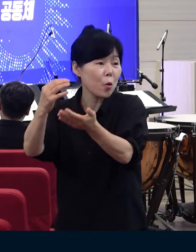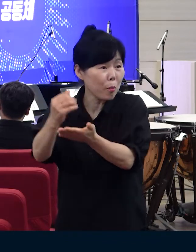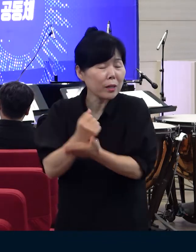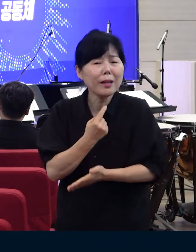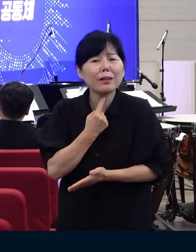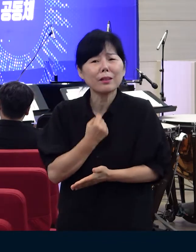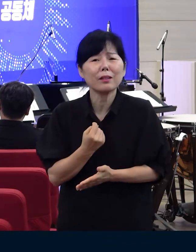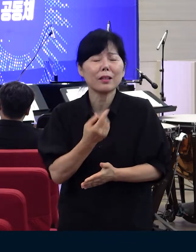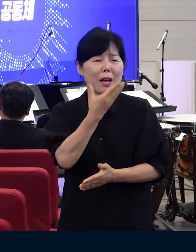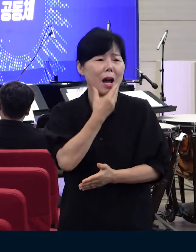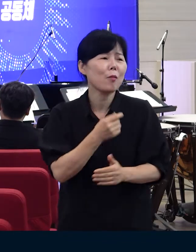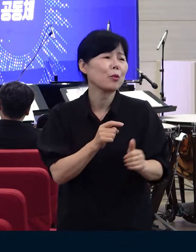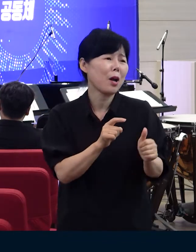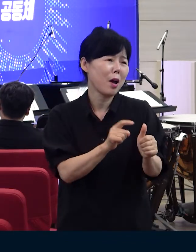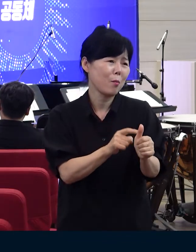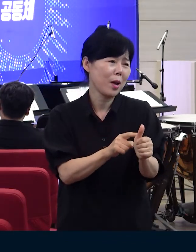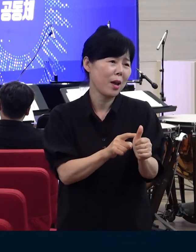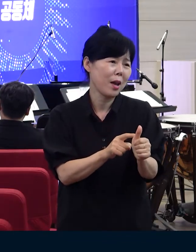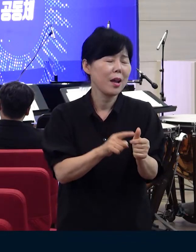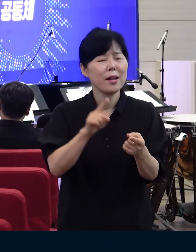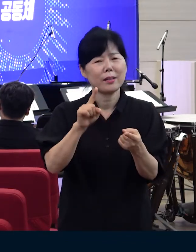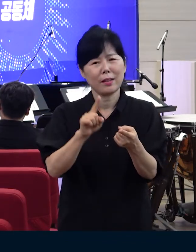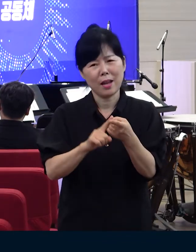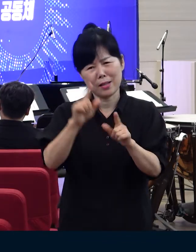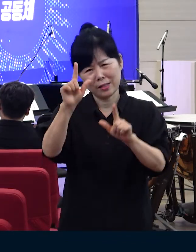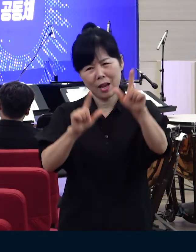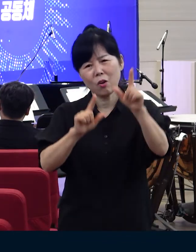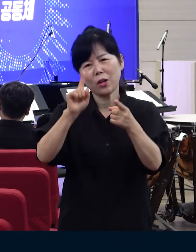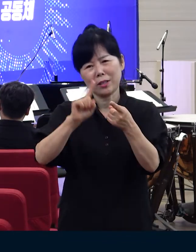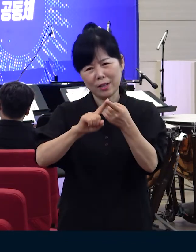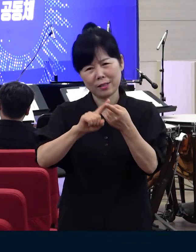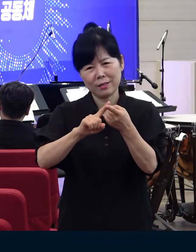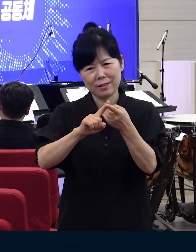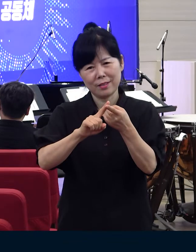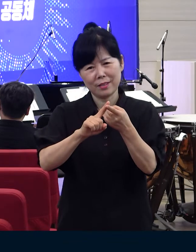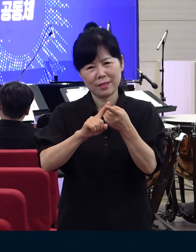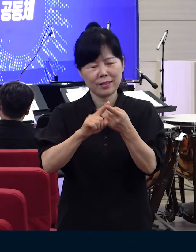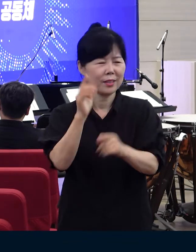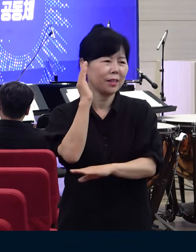처한 현실이다라고 성경이 지금 이야기를 하고 있는 거예요.